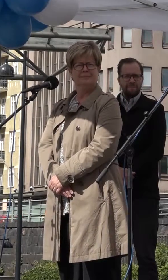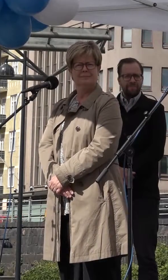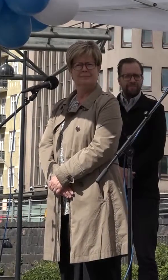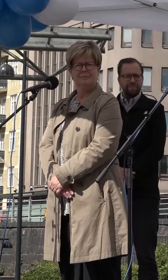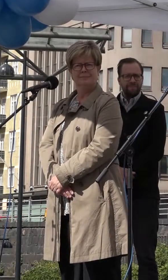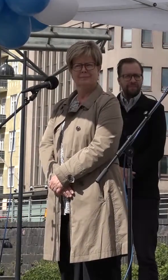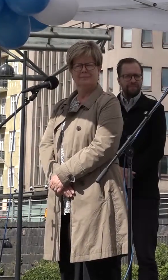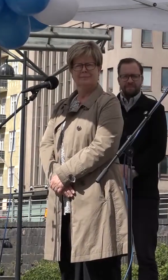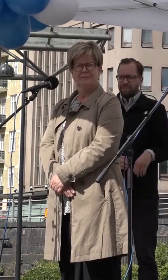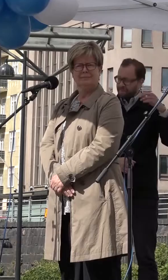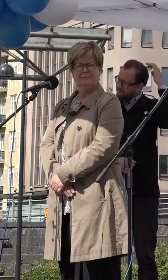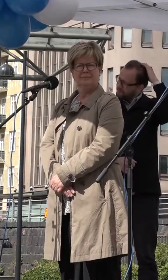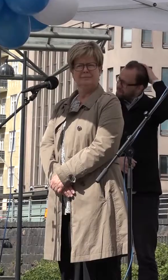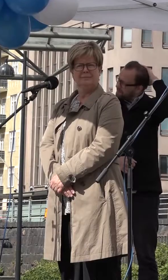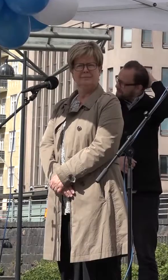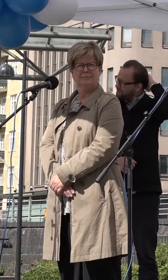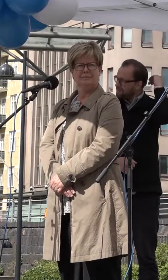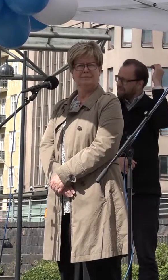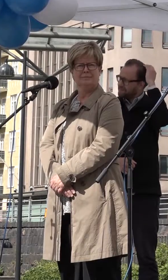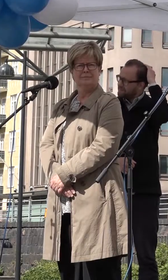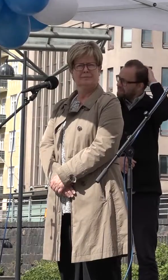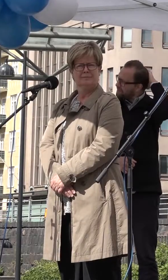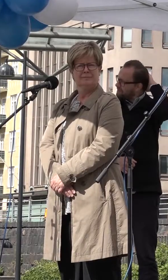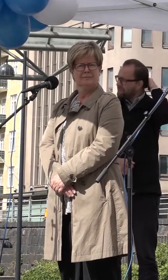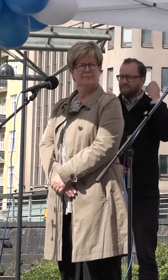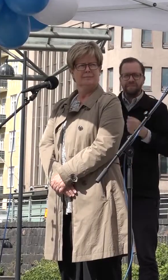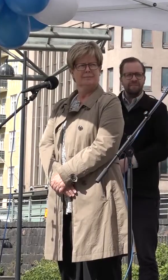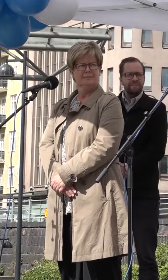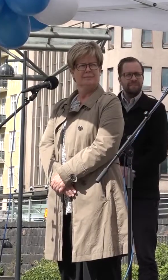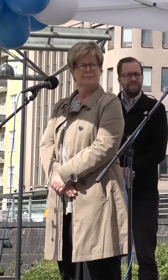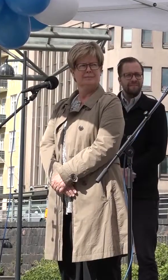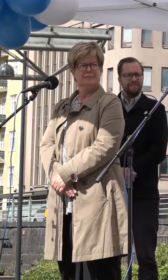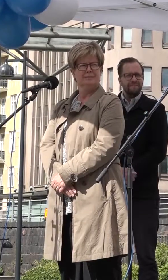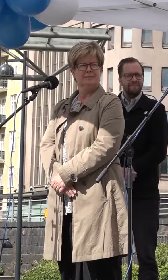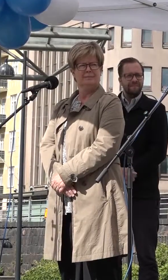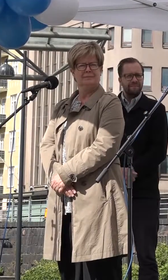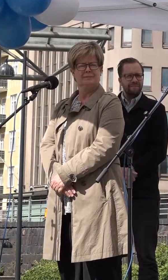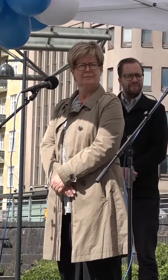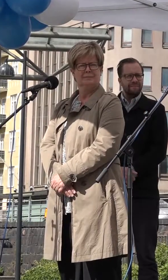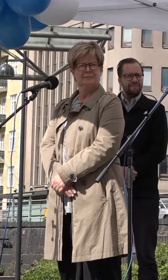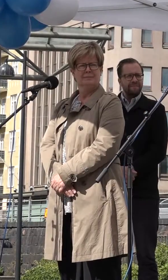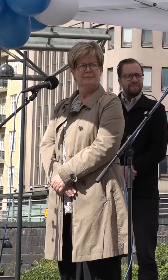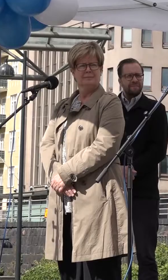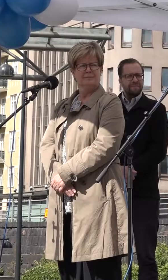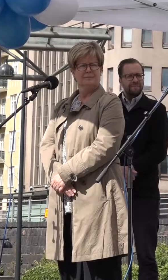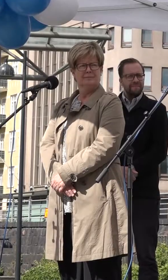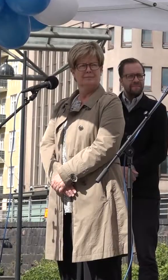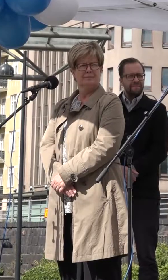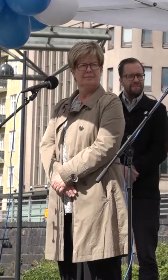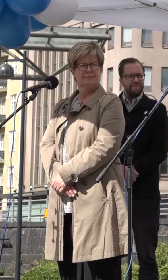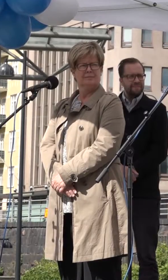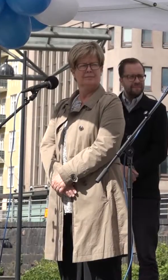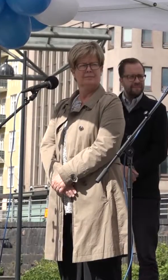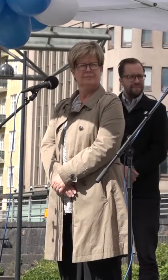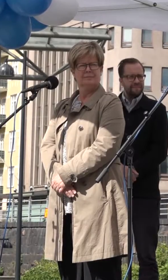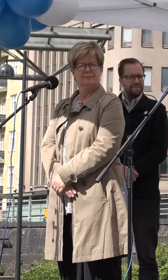tässä ihmisoikeuskeskuksen roolista tässä, mutta omalta osaltamme me tulemme varmasti tekemään paljon yhteistyötä.